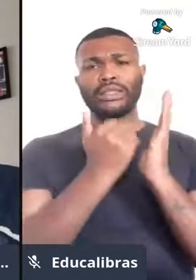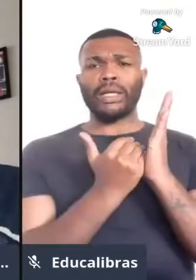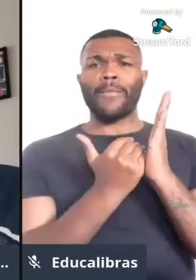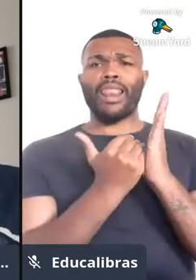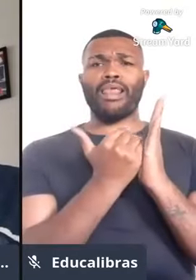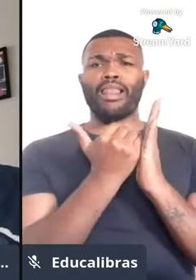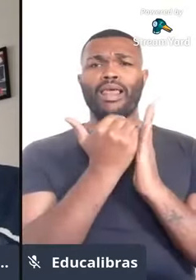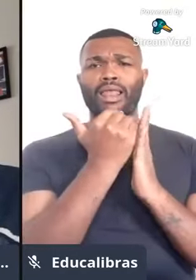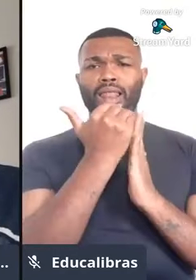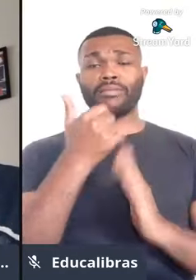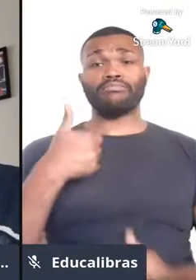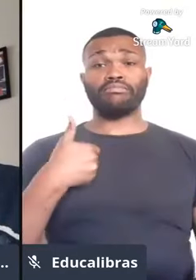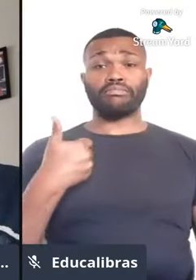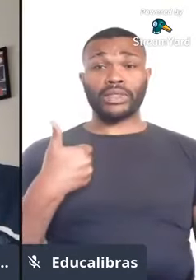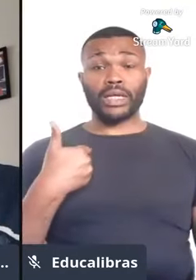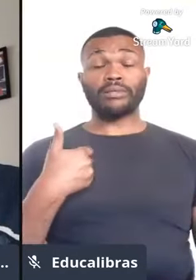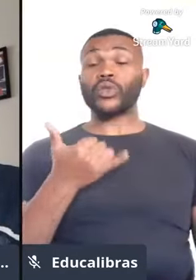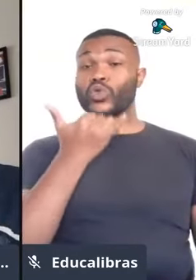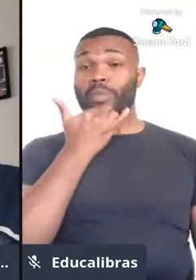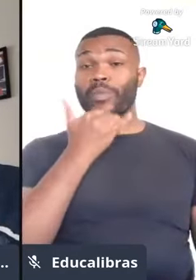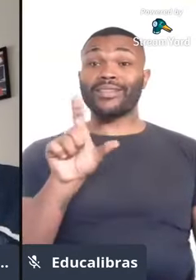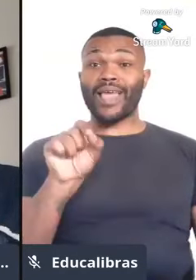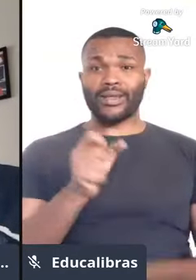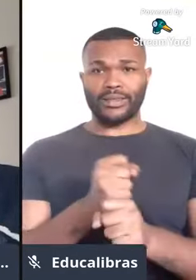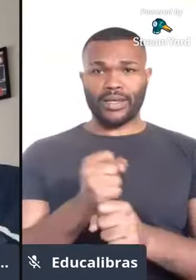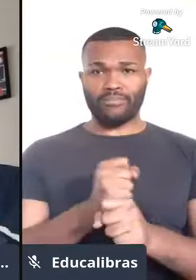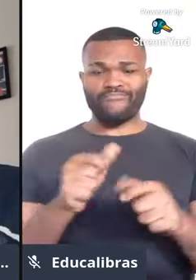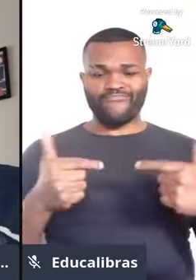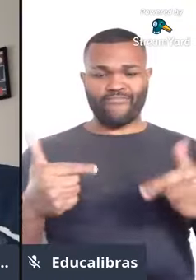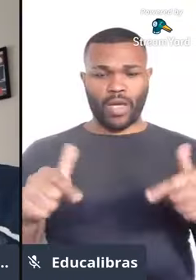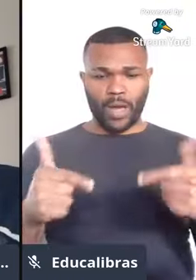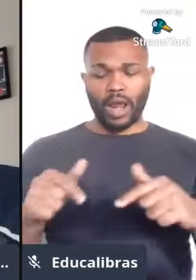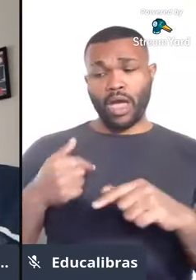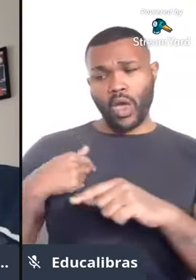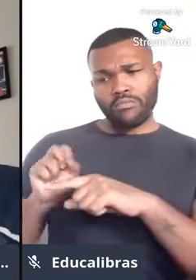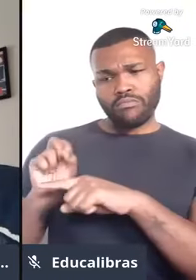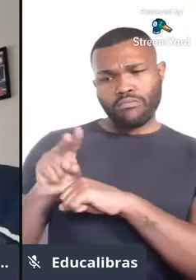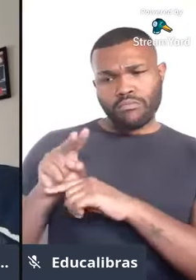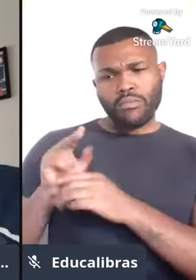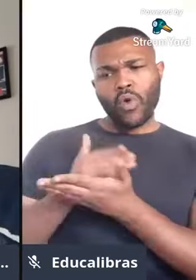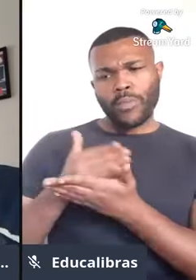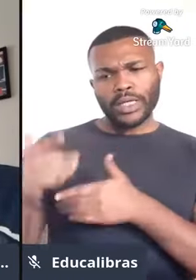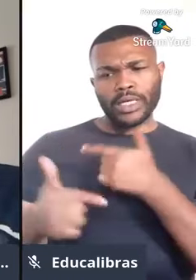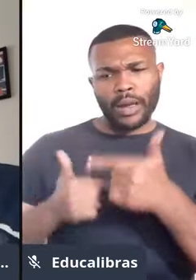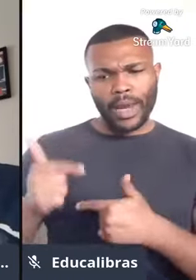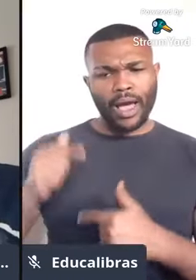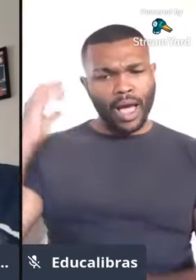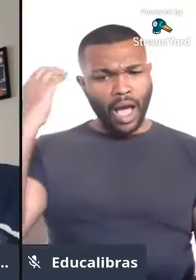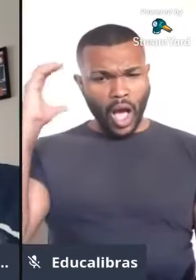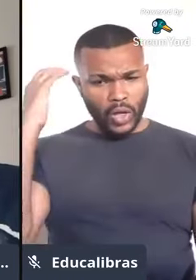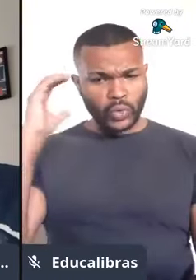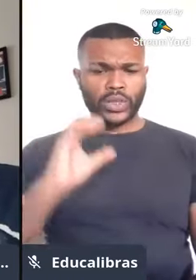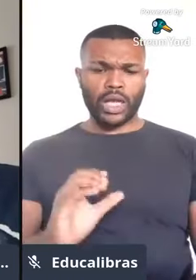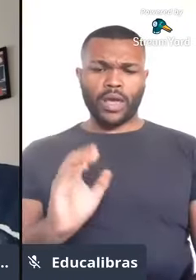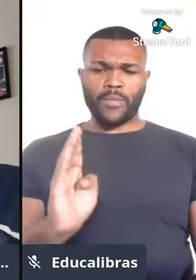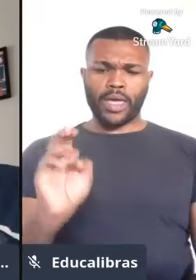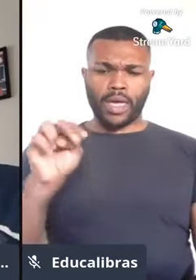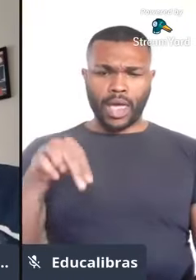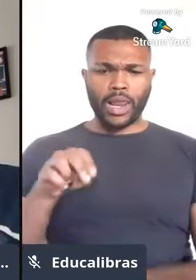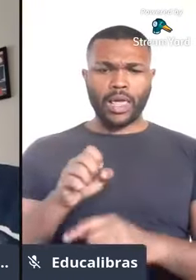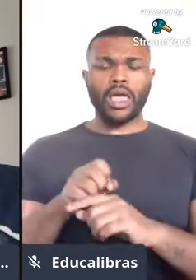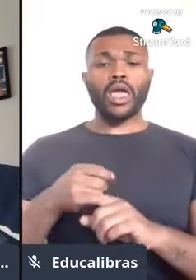tinha 10 anos de profissão, eu fui trabalhar na Rádio CBN na condição de pessoa com deficiência pela primeira vez. E na Rádio CBN